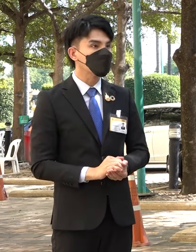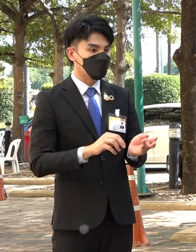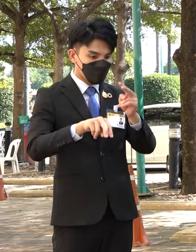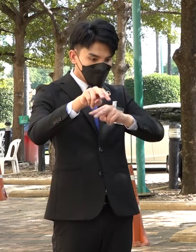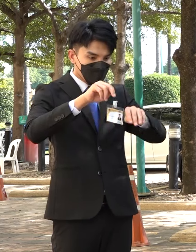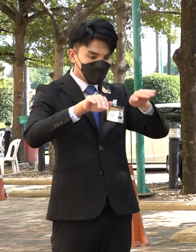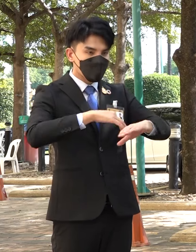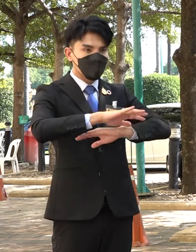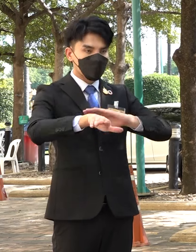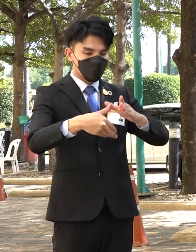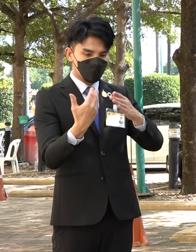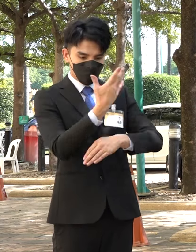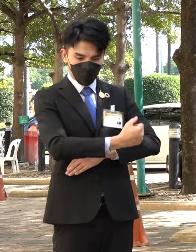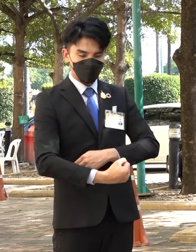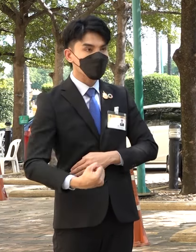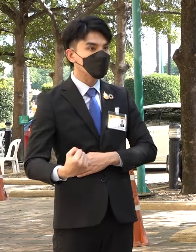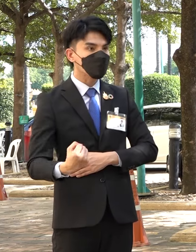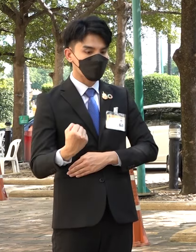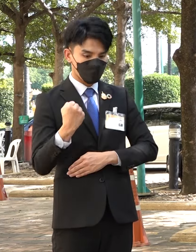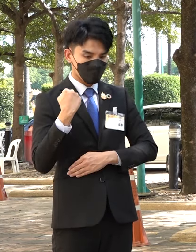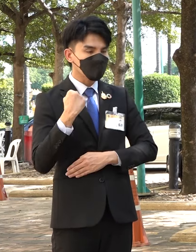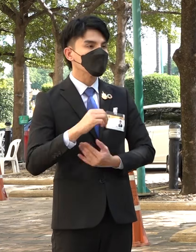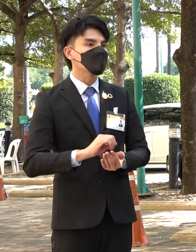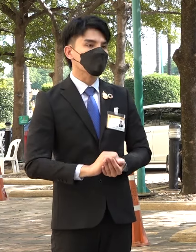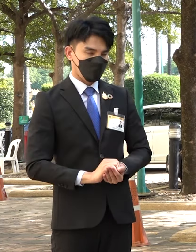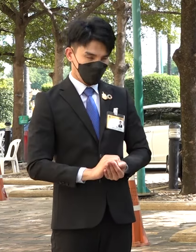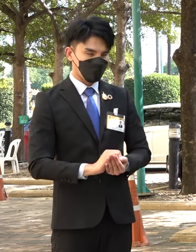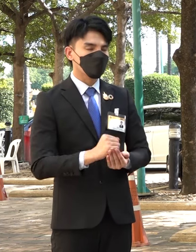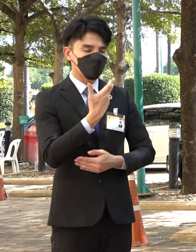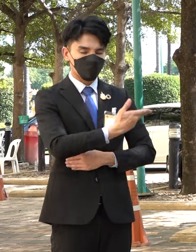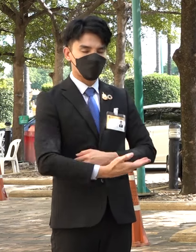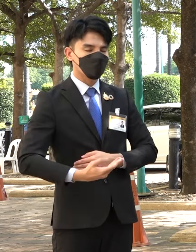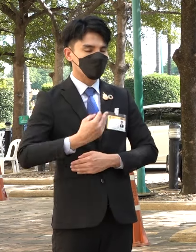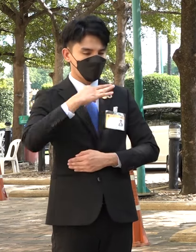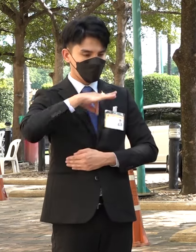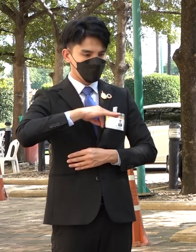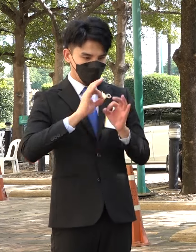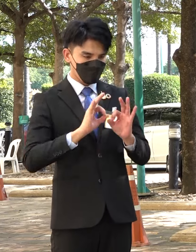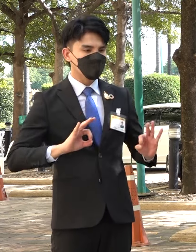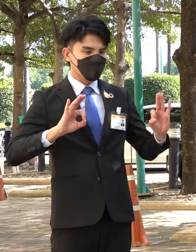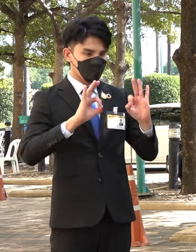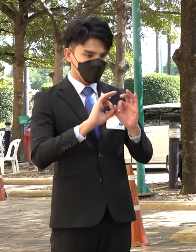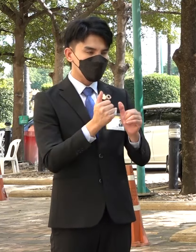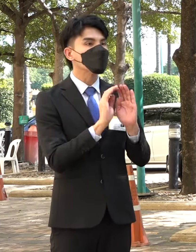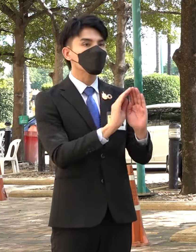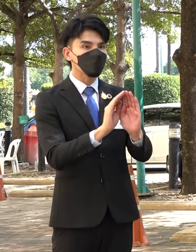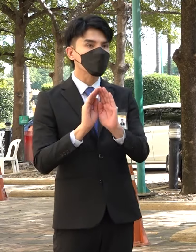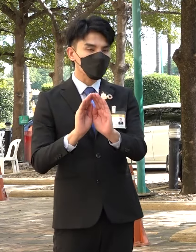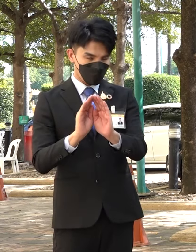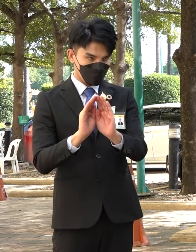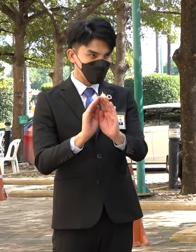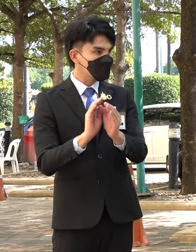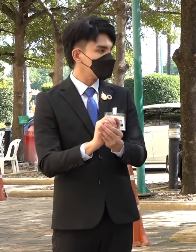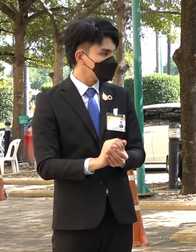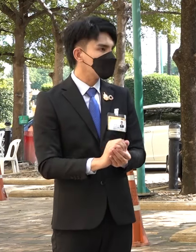ดูแลพวกเขาเหล่านั้นให้แข็งแรงทั้งร่างกายและจิตใจปลอดภัยทั้งกายทั้งใจนั้นคือสิ่งที่สำคัญที่สุดก็ขอฝากนะครับผ่